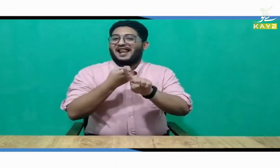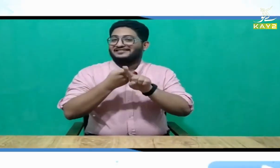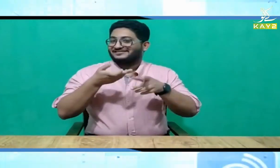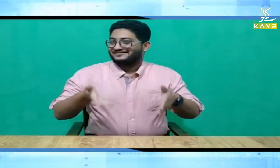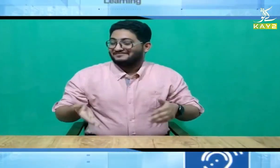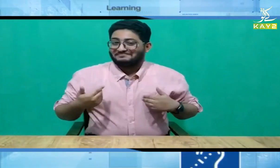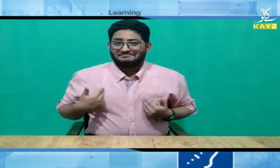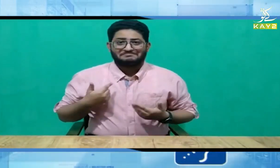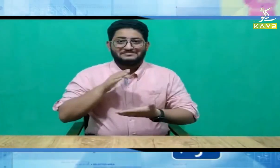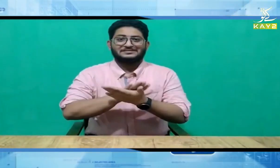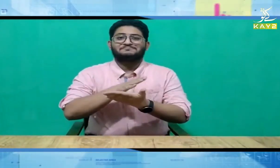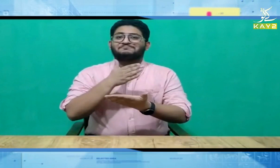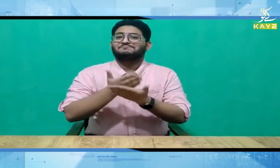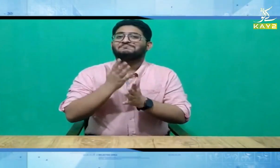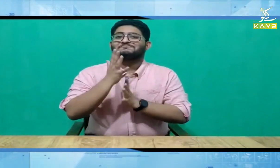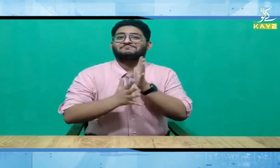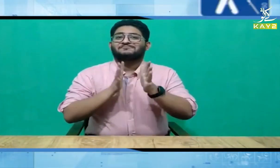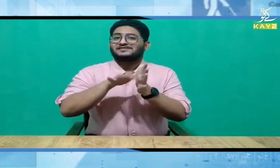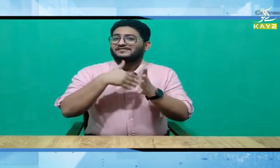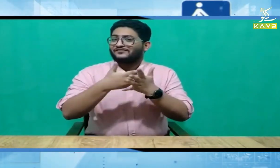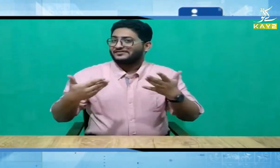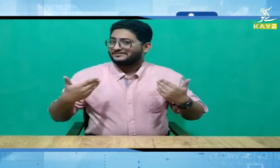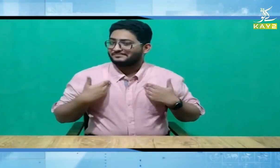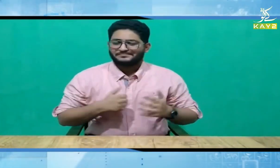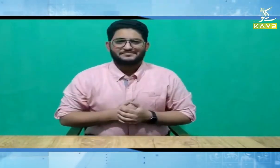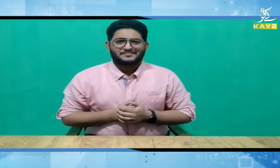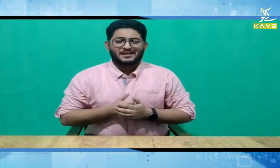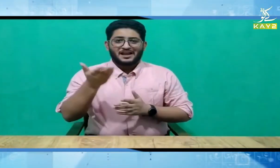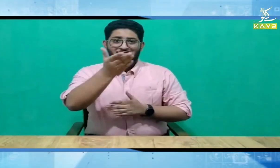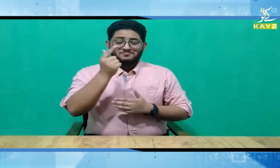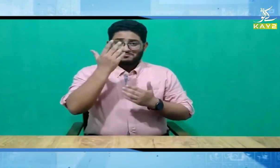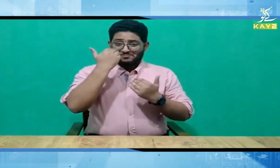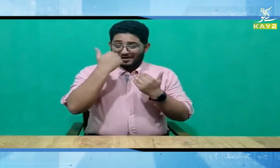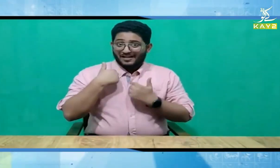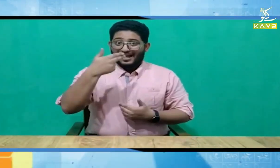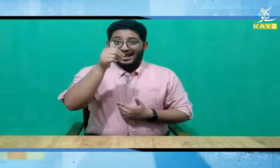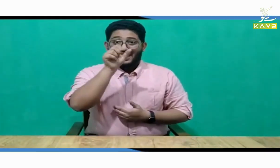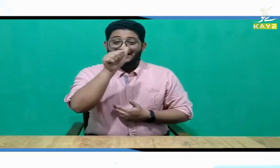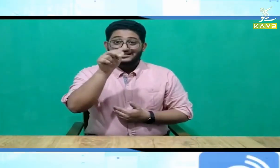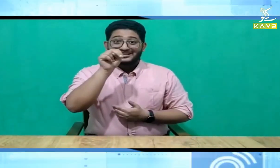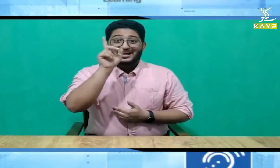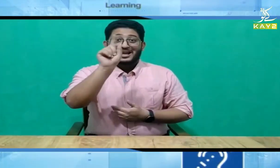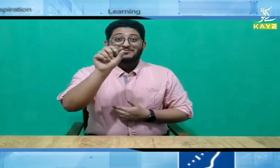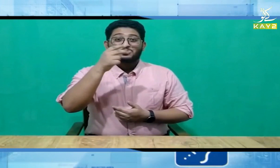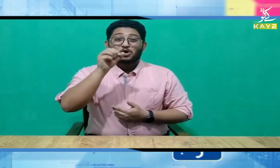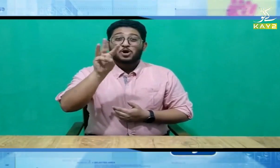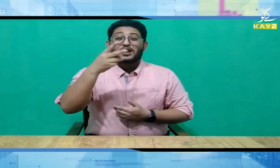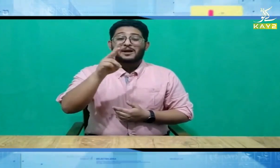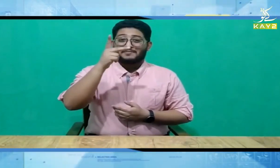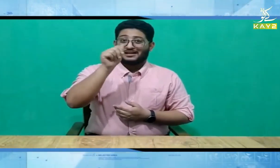मैं कराची से हूँ। मैं जो है साइन लैंग्वेज इंटरप्रेटर हूँ। आज हसन ने मुझे अपने शो पे मुझे बुलाया है, जिसका